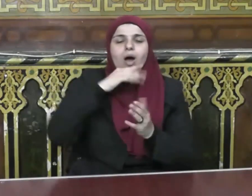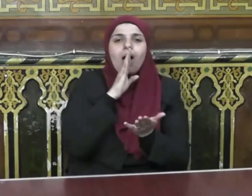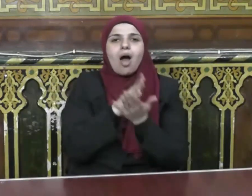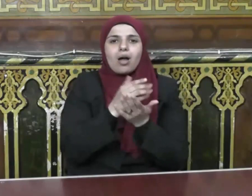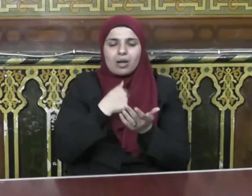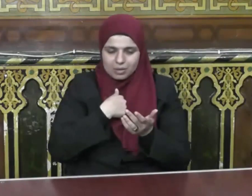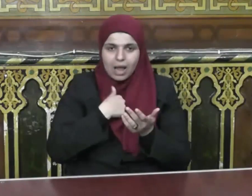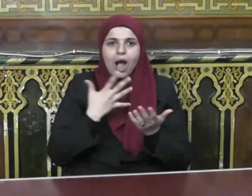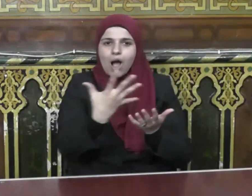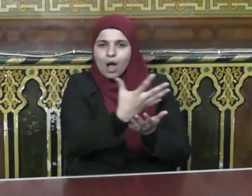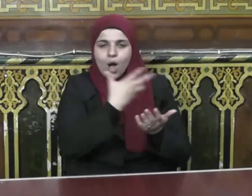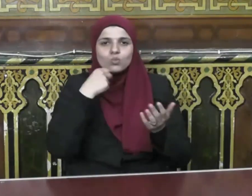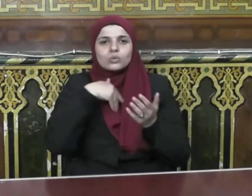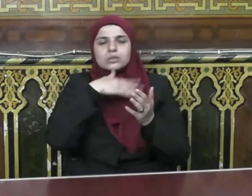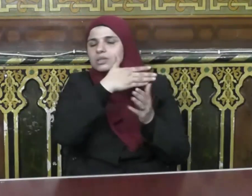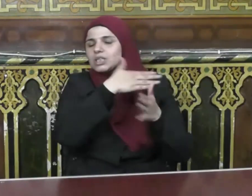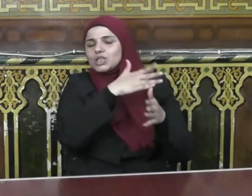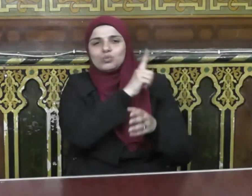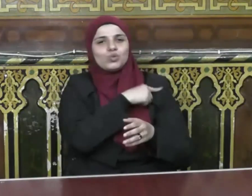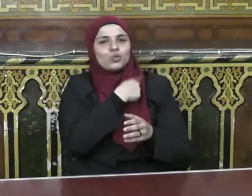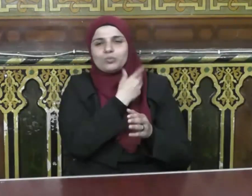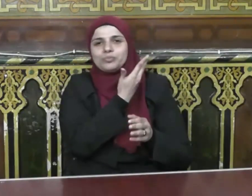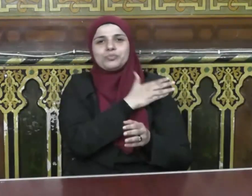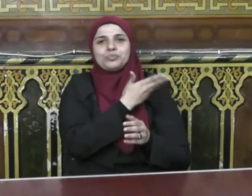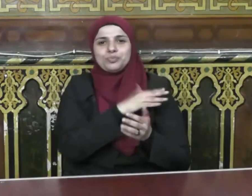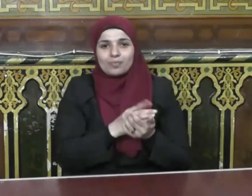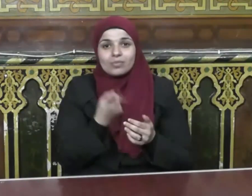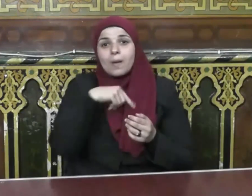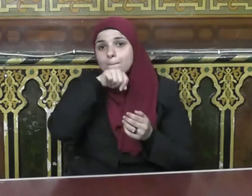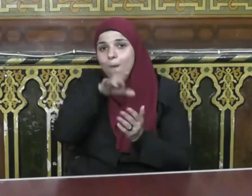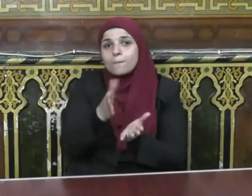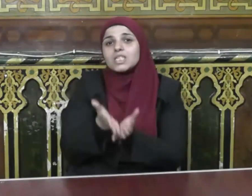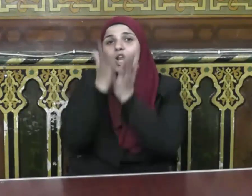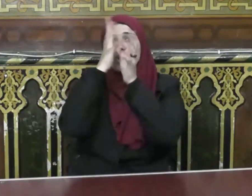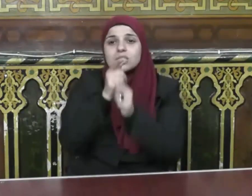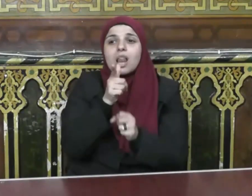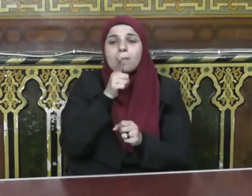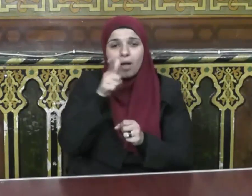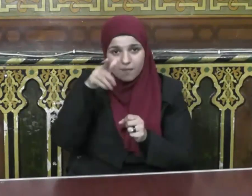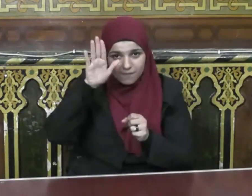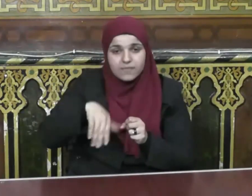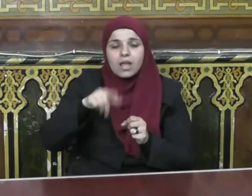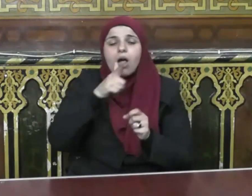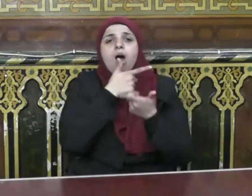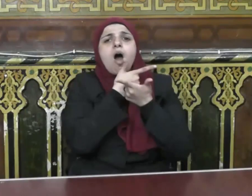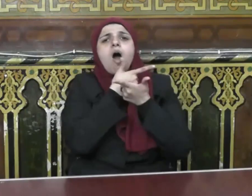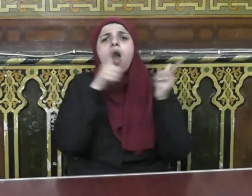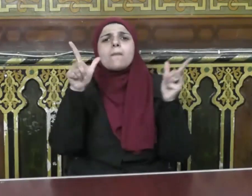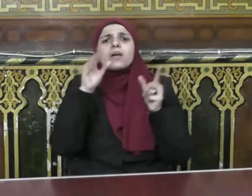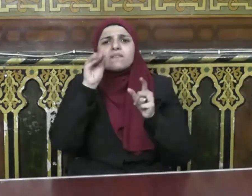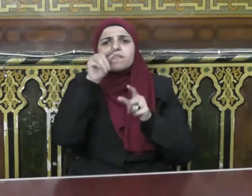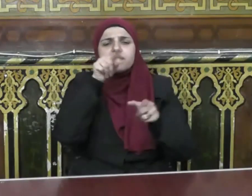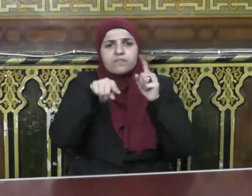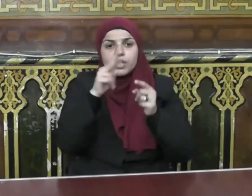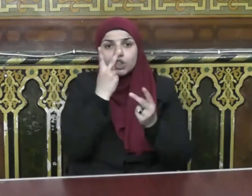منه، تجاوزوا عنه. ويقول صلى الله عليه وسلم مغبرا عن بعض مشاهد يوم